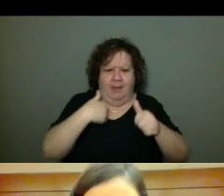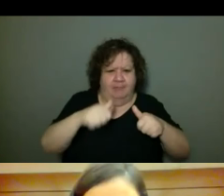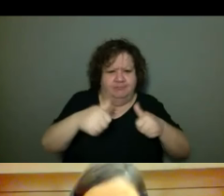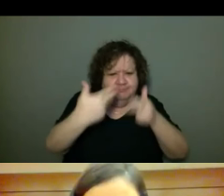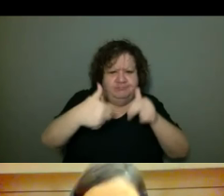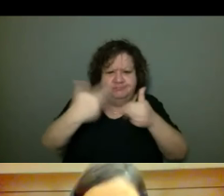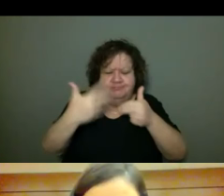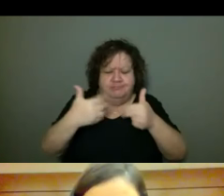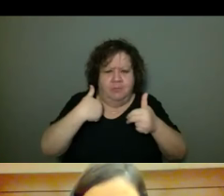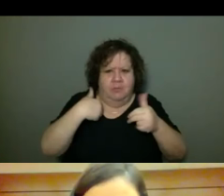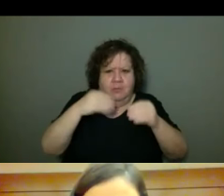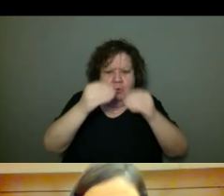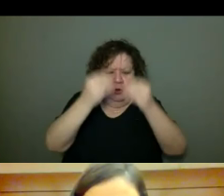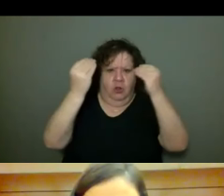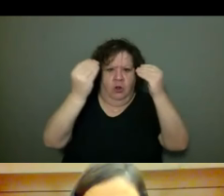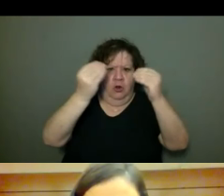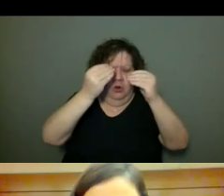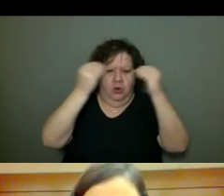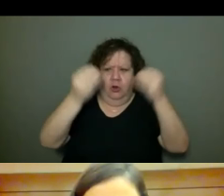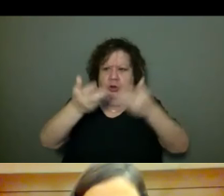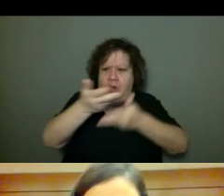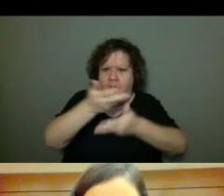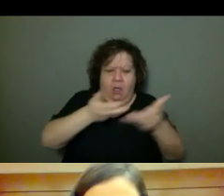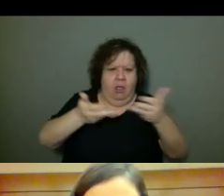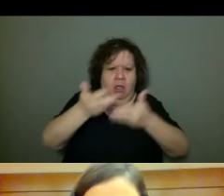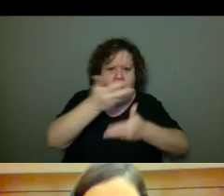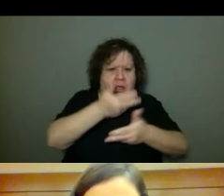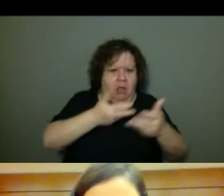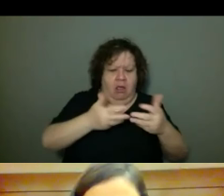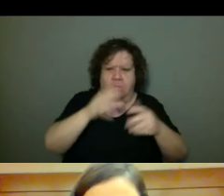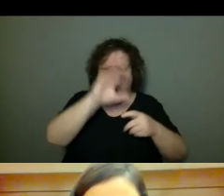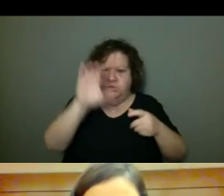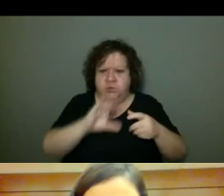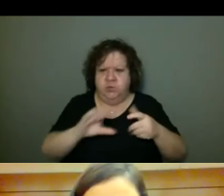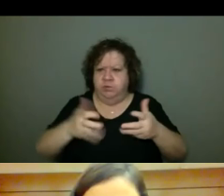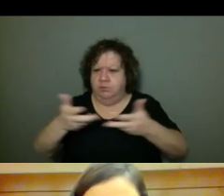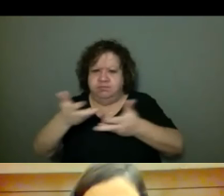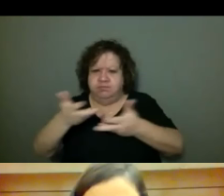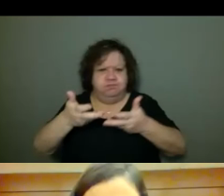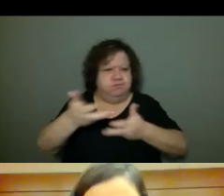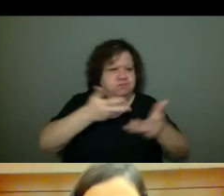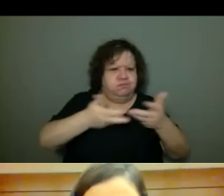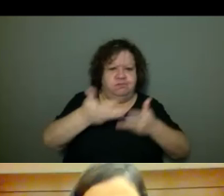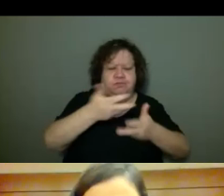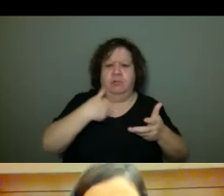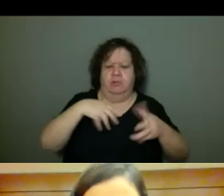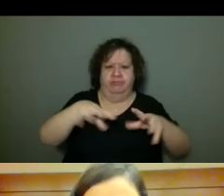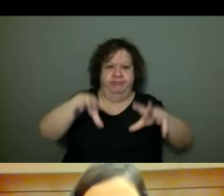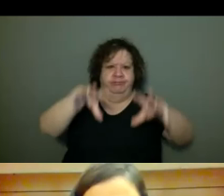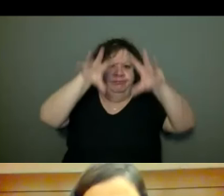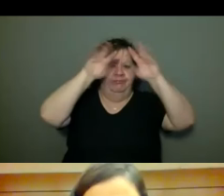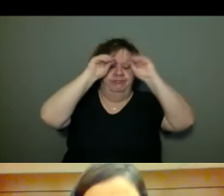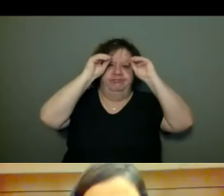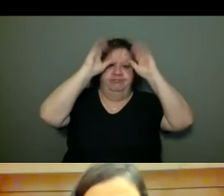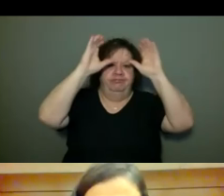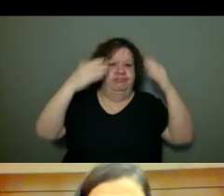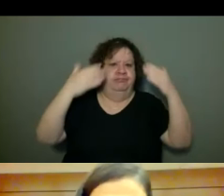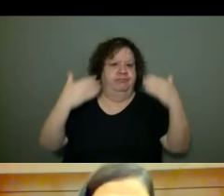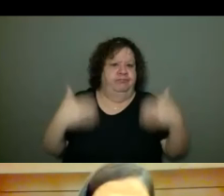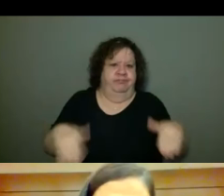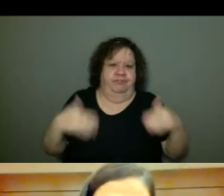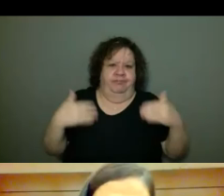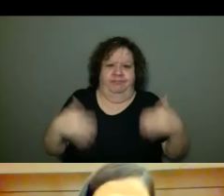hấp Hãy subscribe cho La Để không bỏ